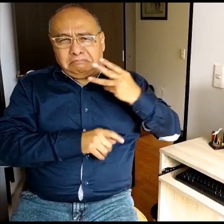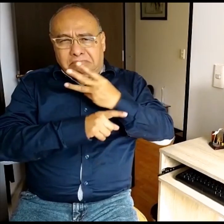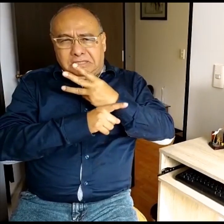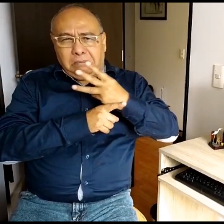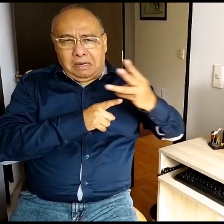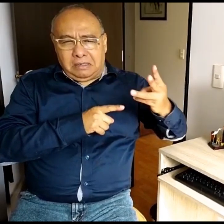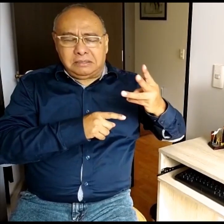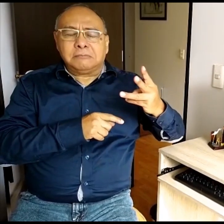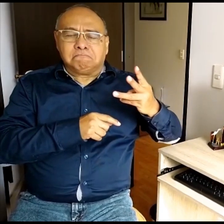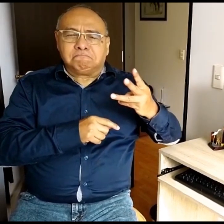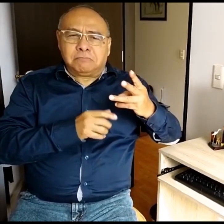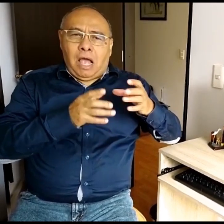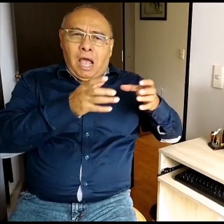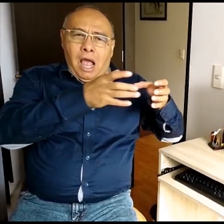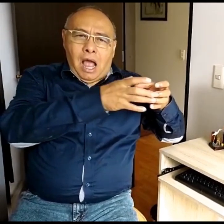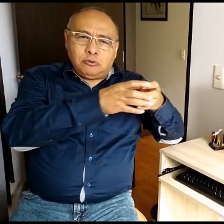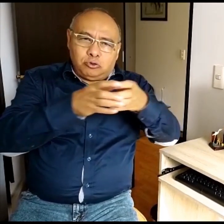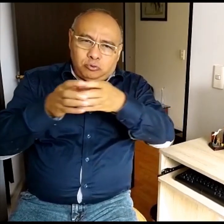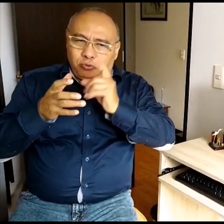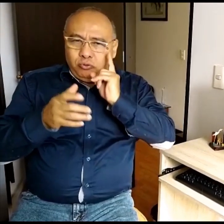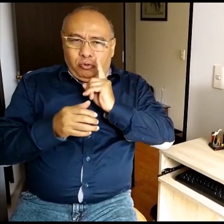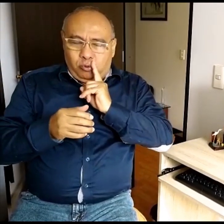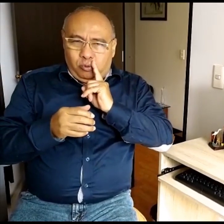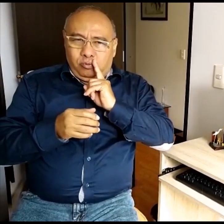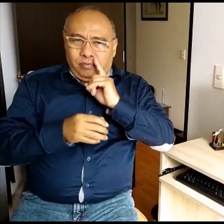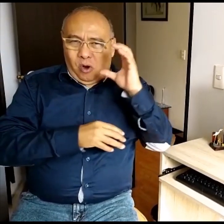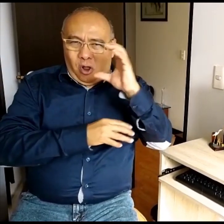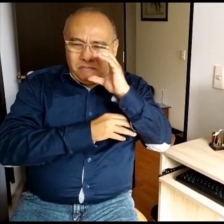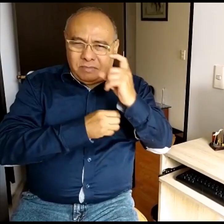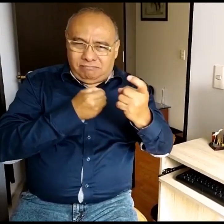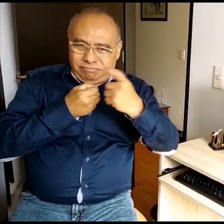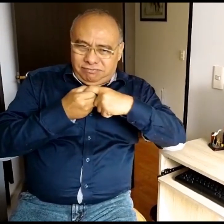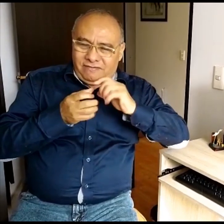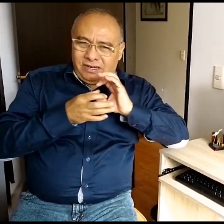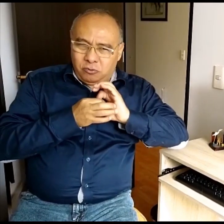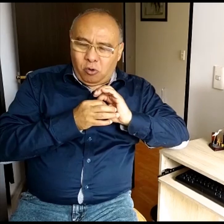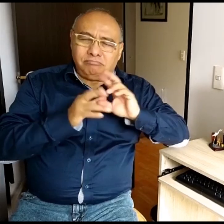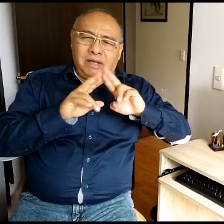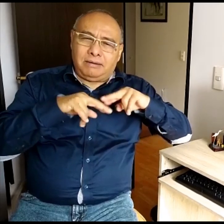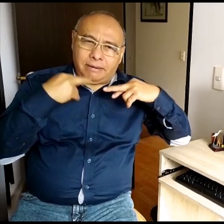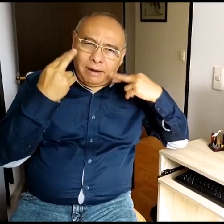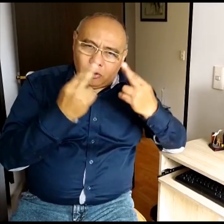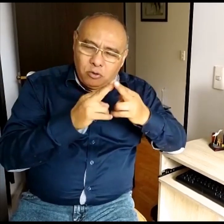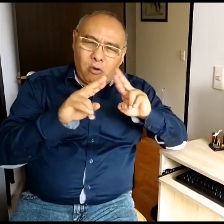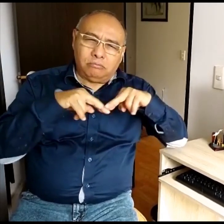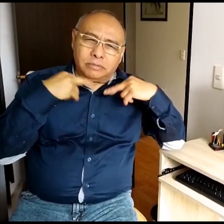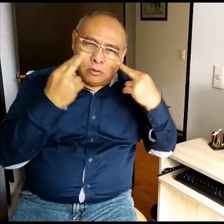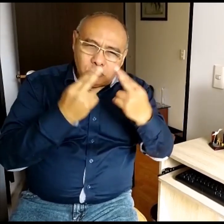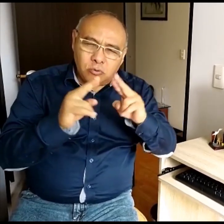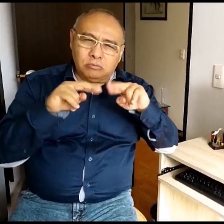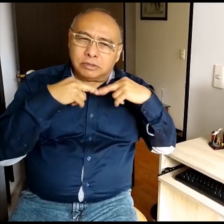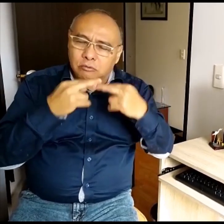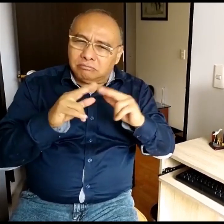Hace un tiempo se están llevando a cabo reuniones con las Asociaciones de Personas Sordas de Colombia vinculadas a FENASCOL por medio de videollamadas.